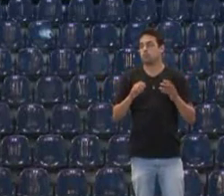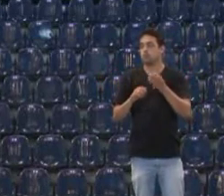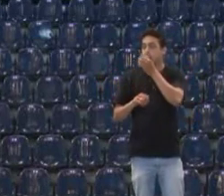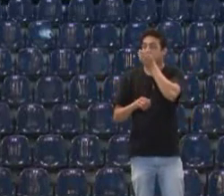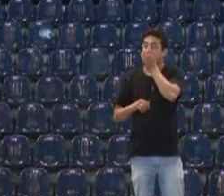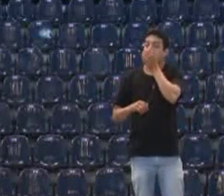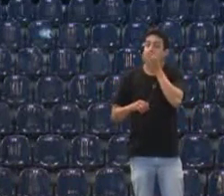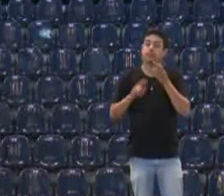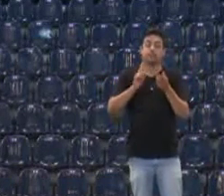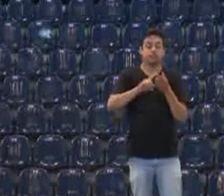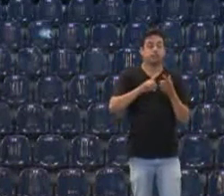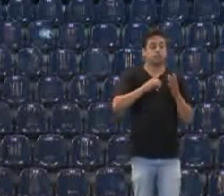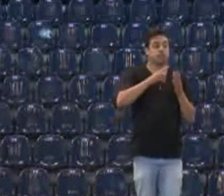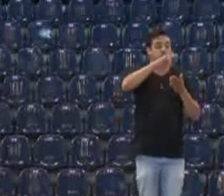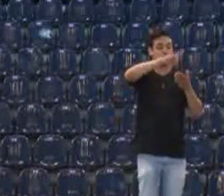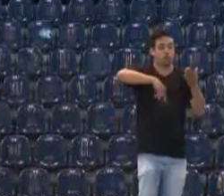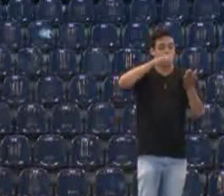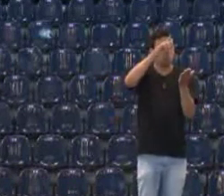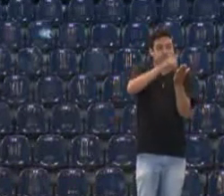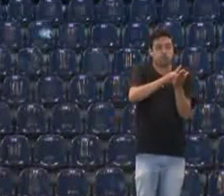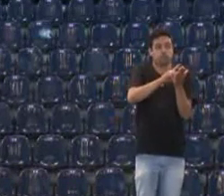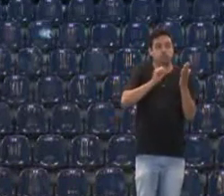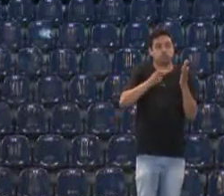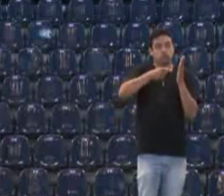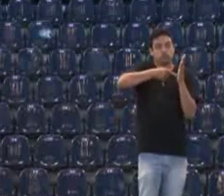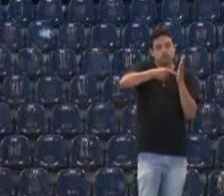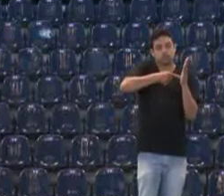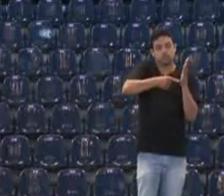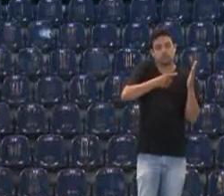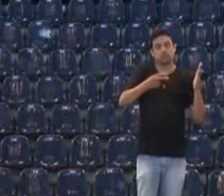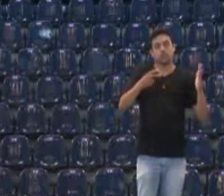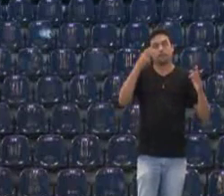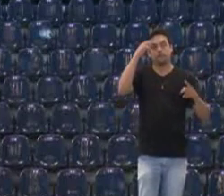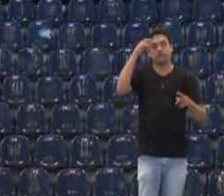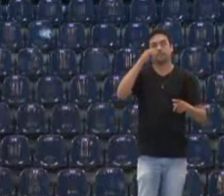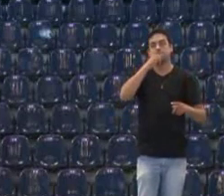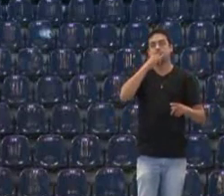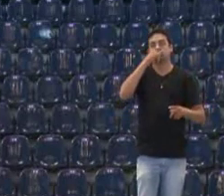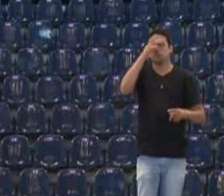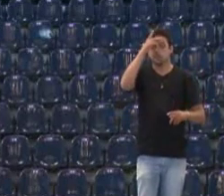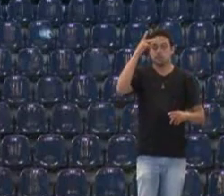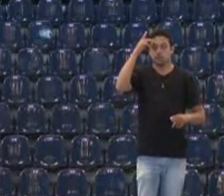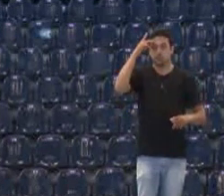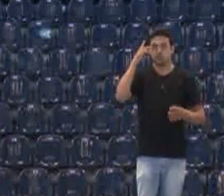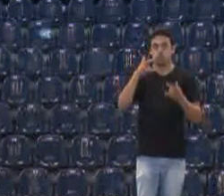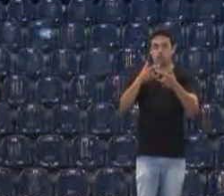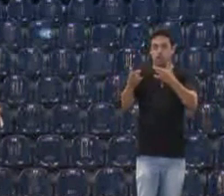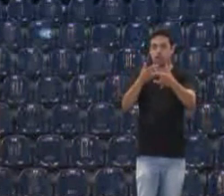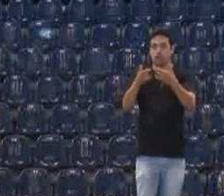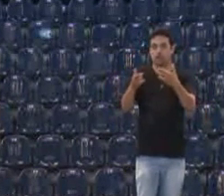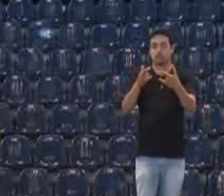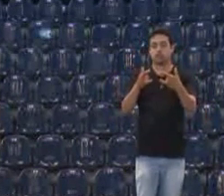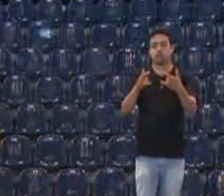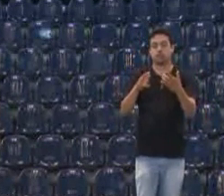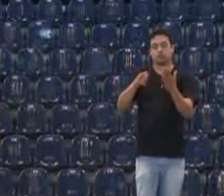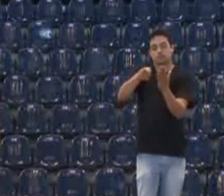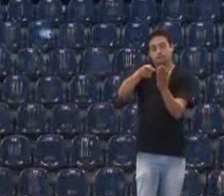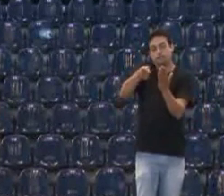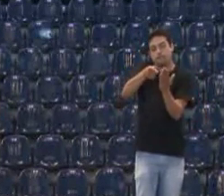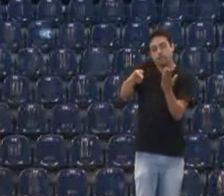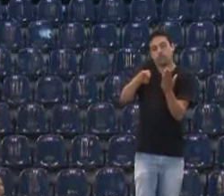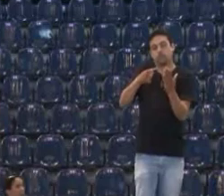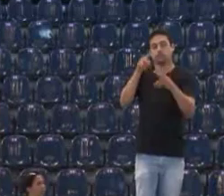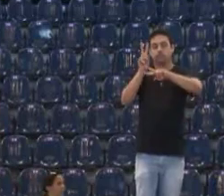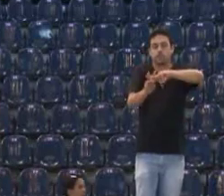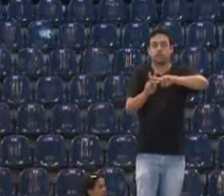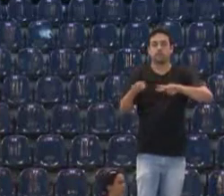Um documento oficial pode ter corretivo? Imagina se um guarda de trânsito pega a sua carteira de motorista com corretivo. Vai